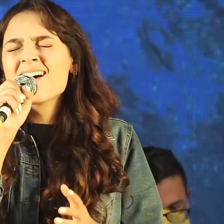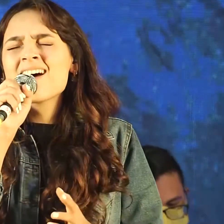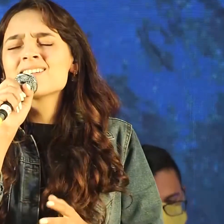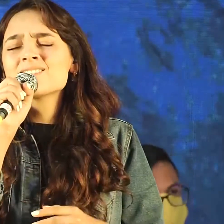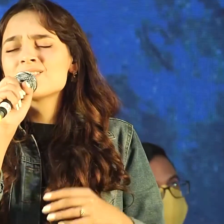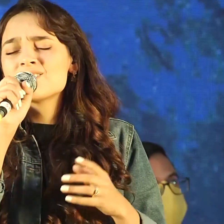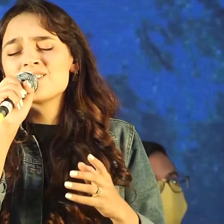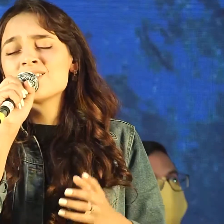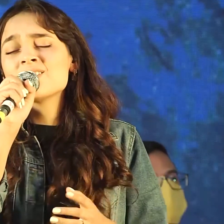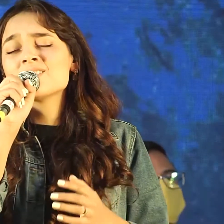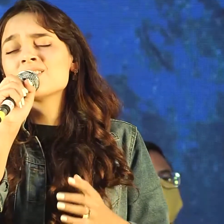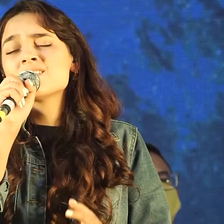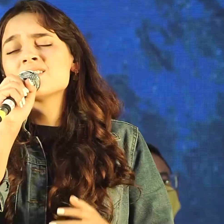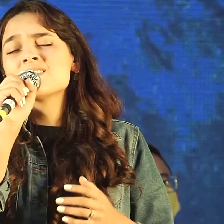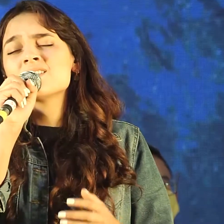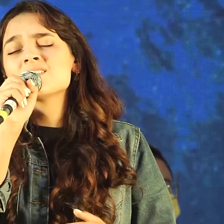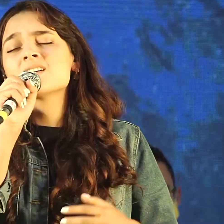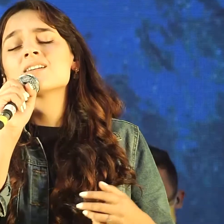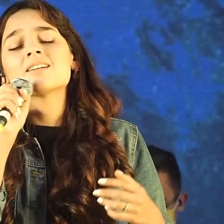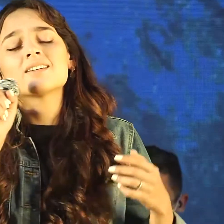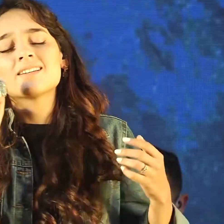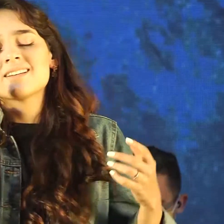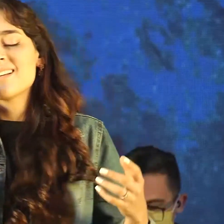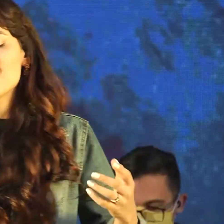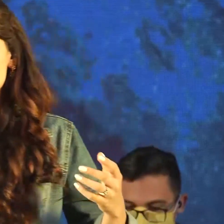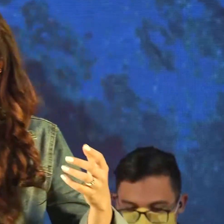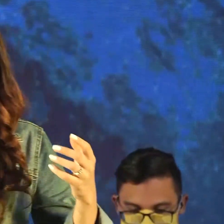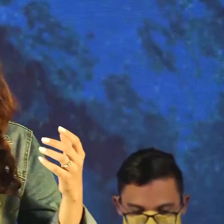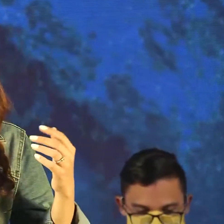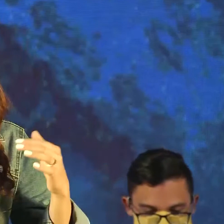escolho a Ti.